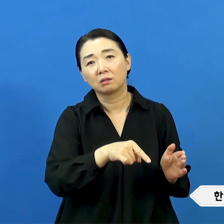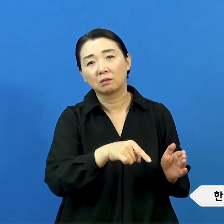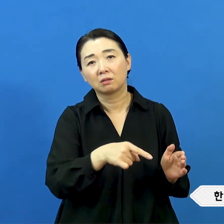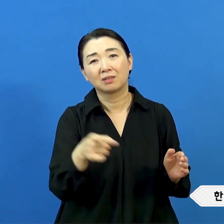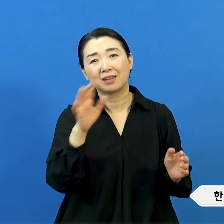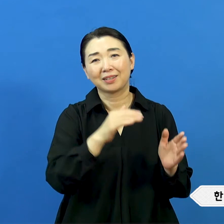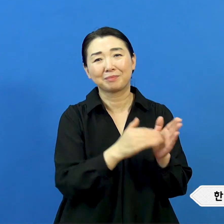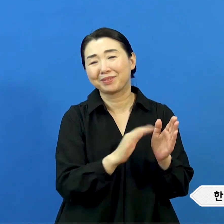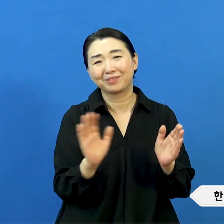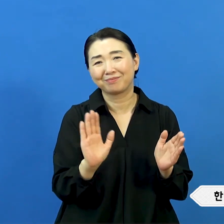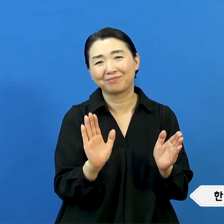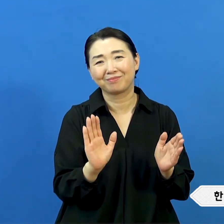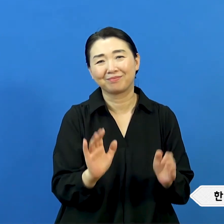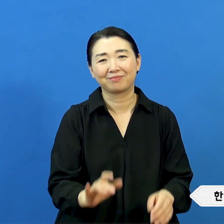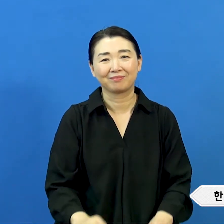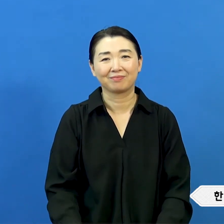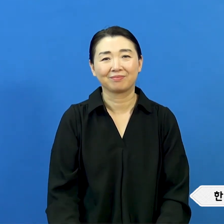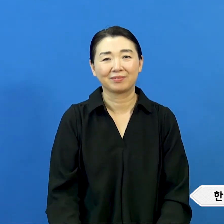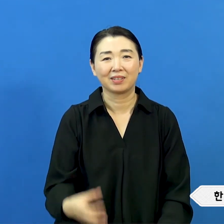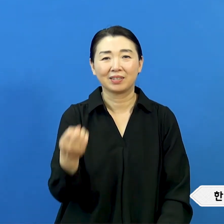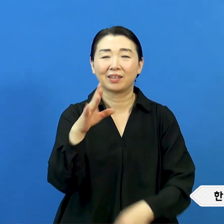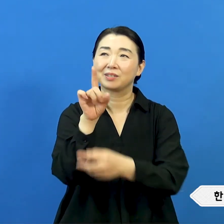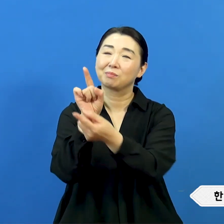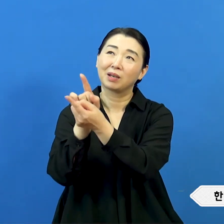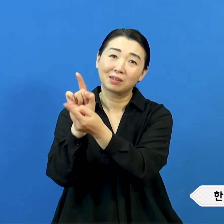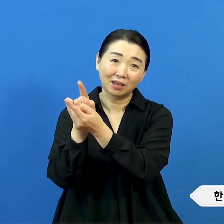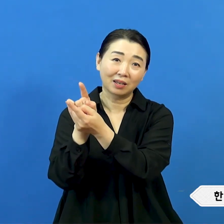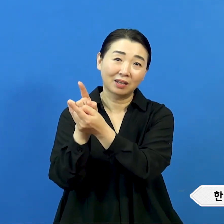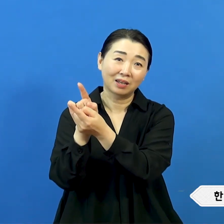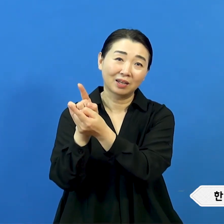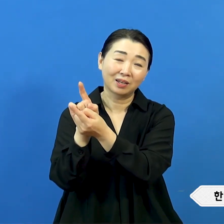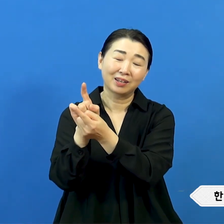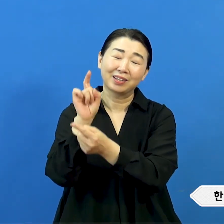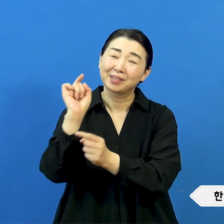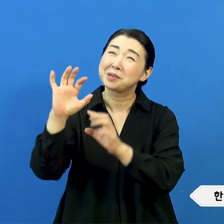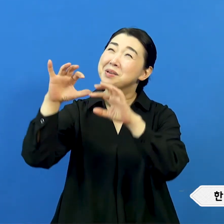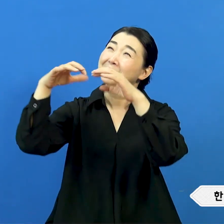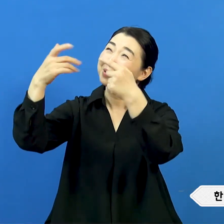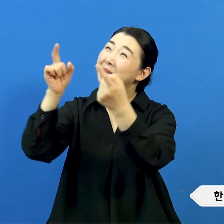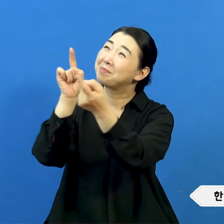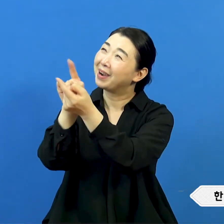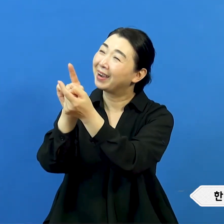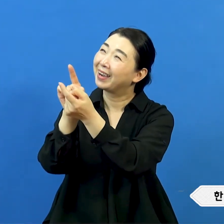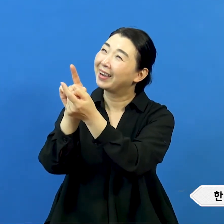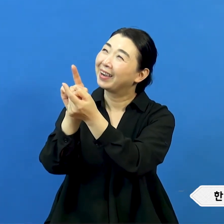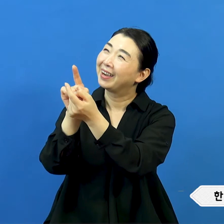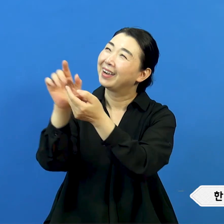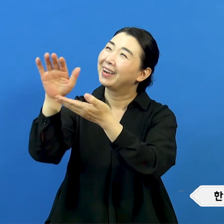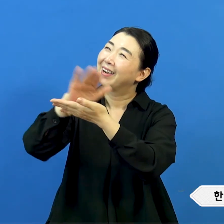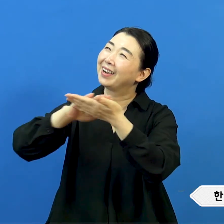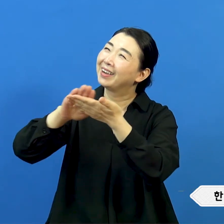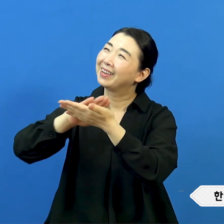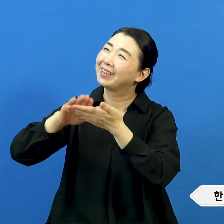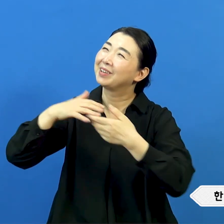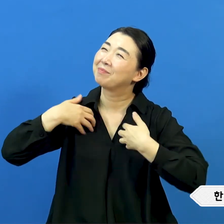그런데 끝이 아닙니다. 다시 만나서 재회의 기쁨을 나눌 날이 다가오고